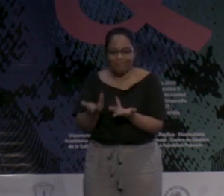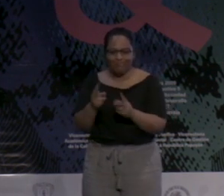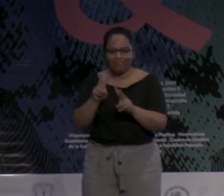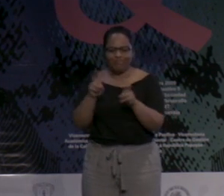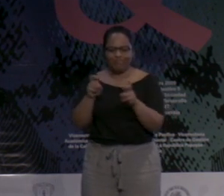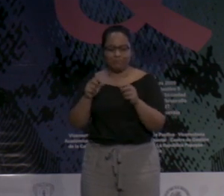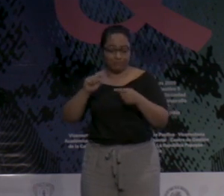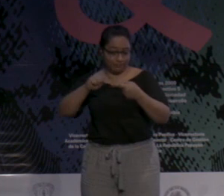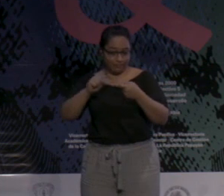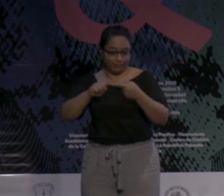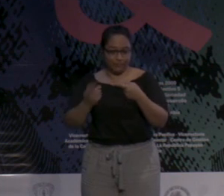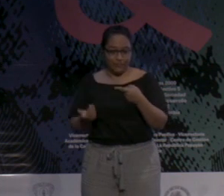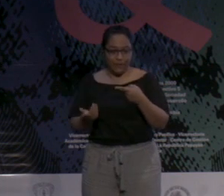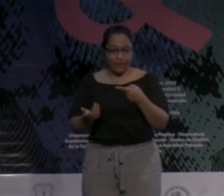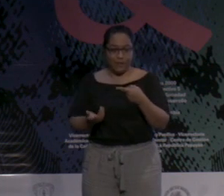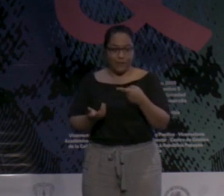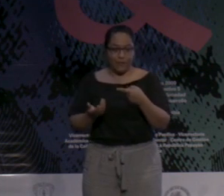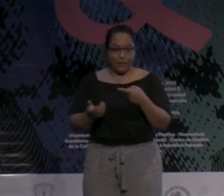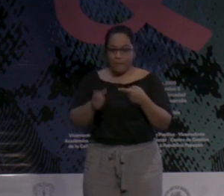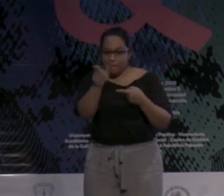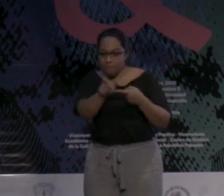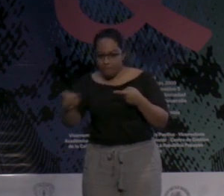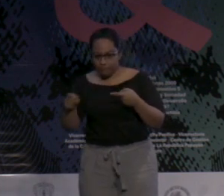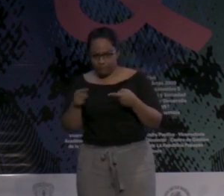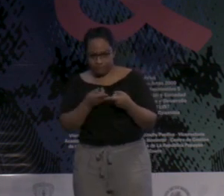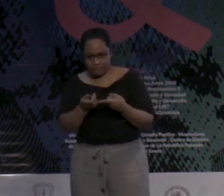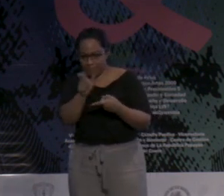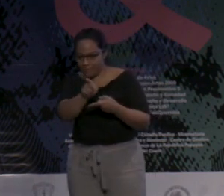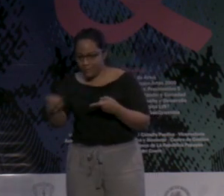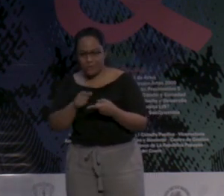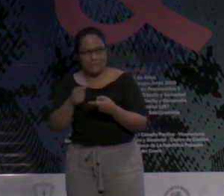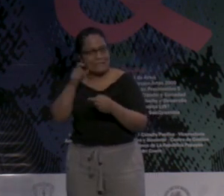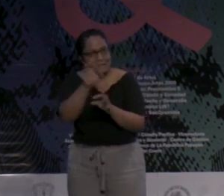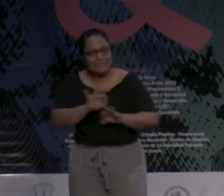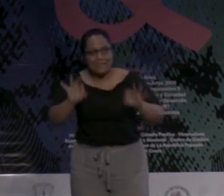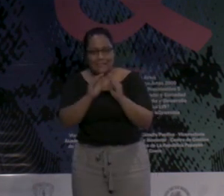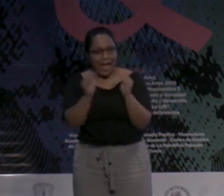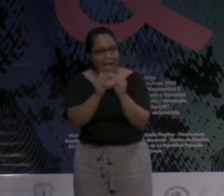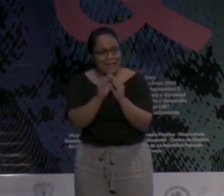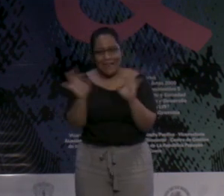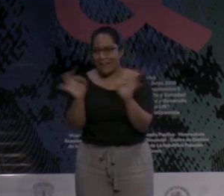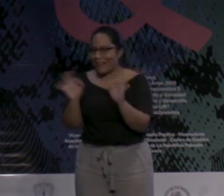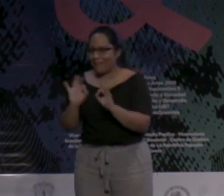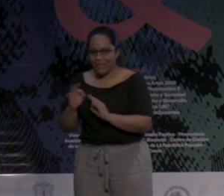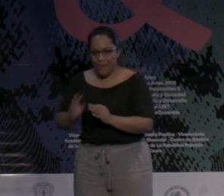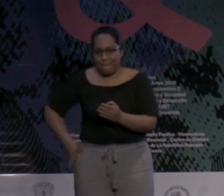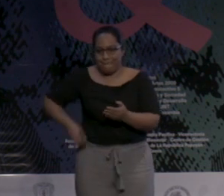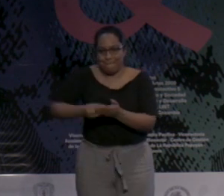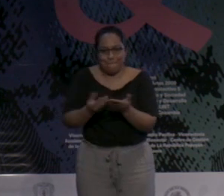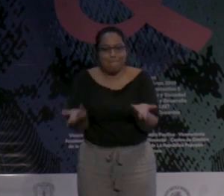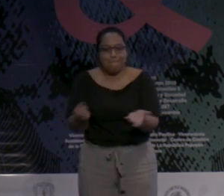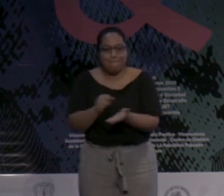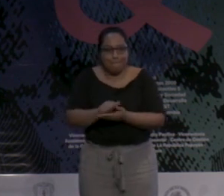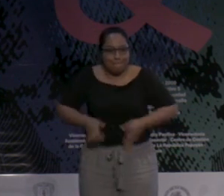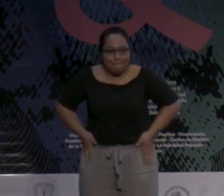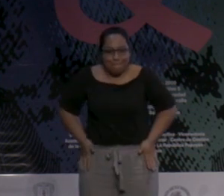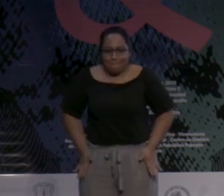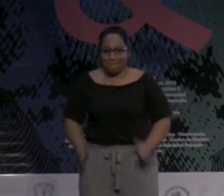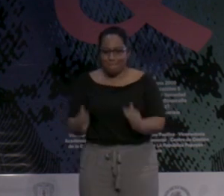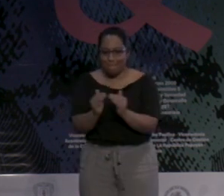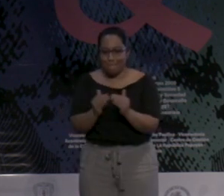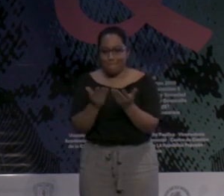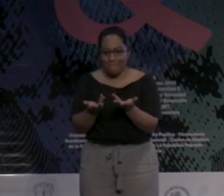condición. Primero, las personas que más necesitan las casas son las que no las tienen porque no pueden pagarlas.